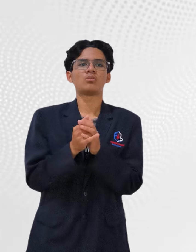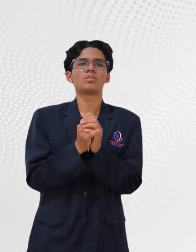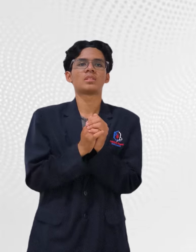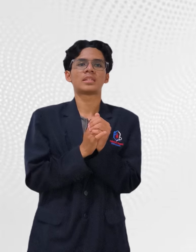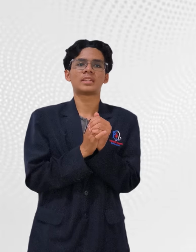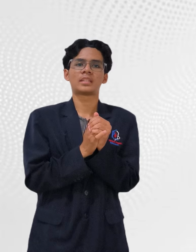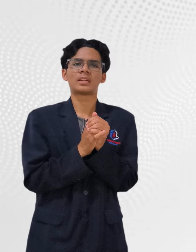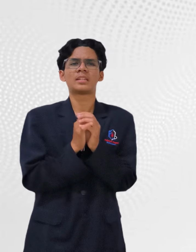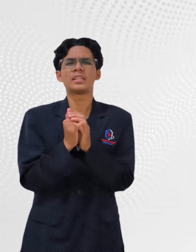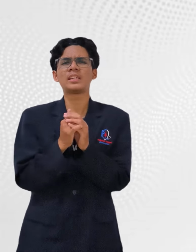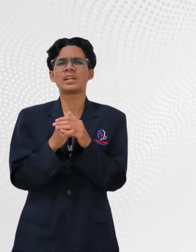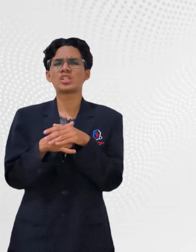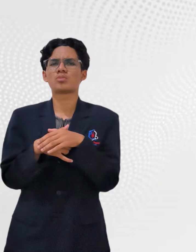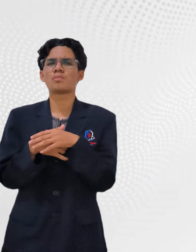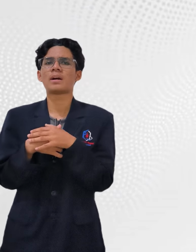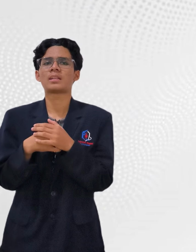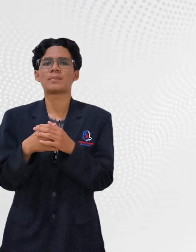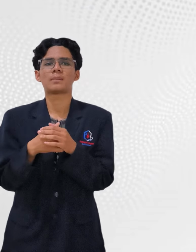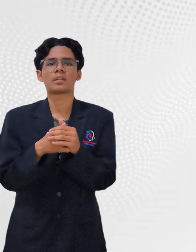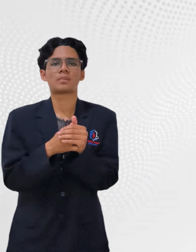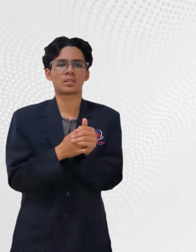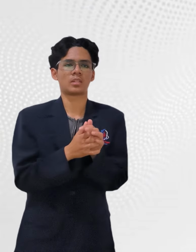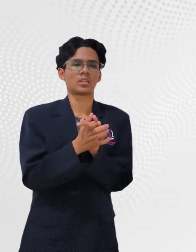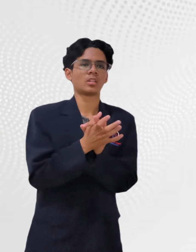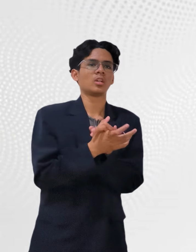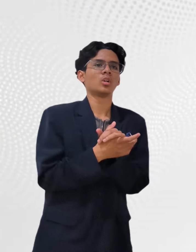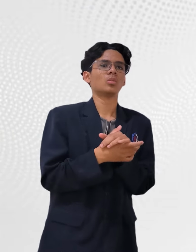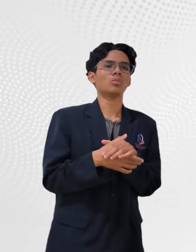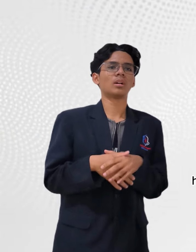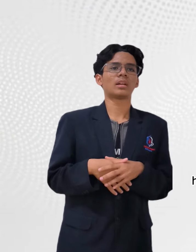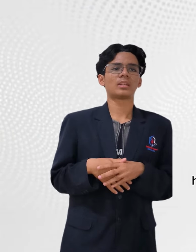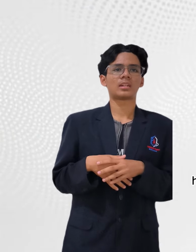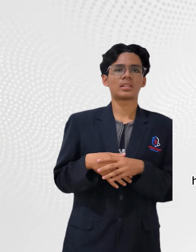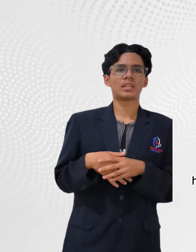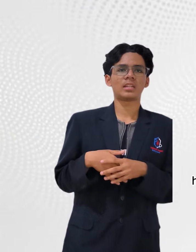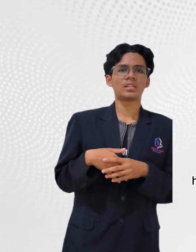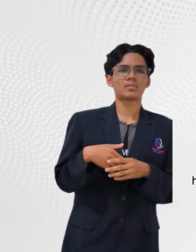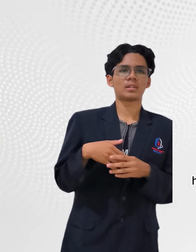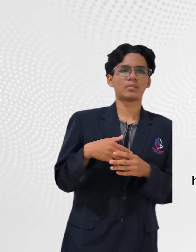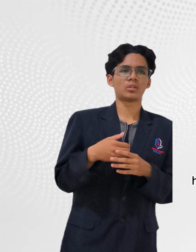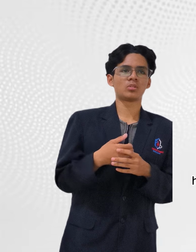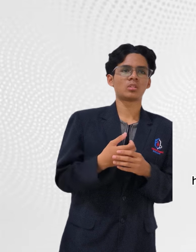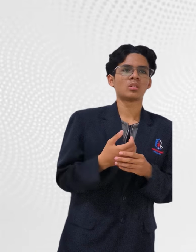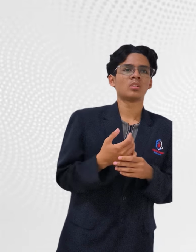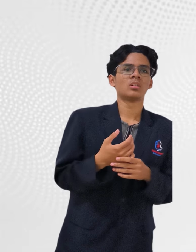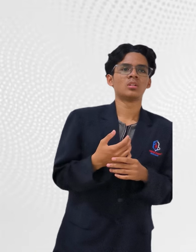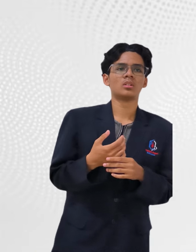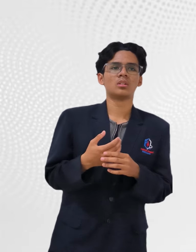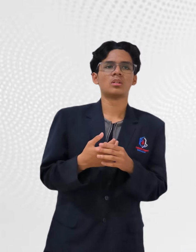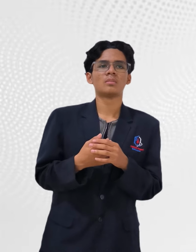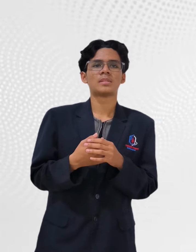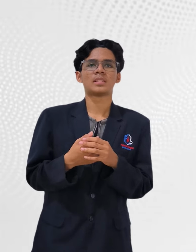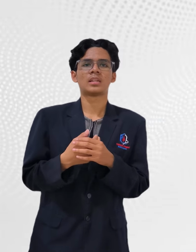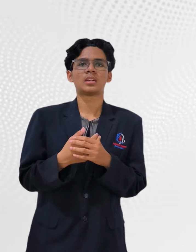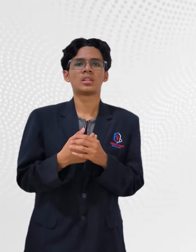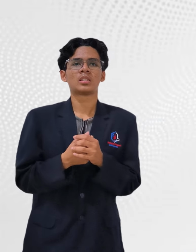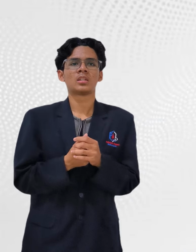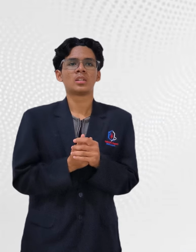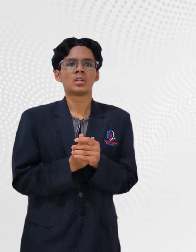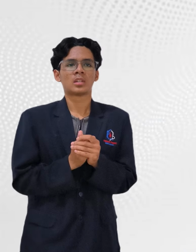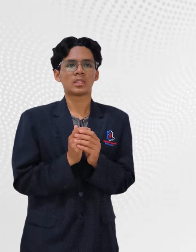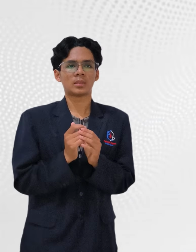dalam vakum sekitar 3 kali 10 pangkat 8 meter per detik. Hubungan antara ketiganya adalah sebagai berikut.